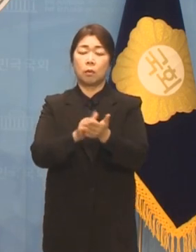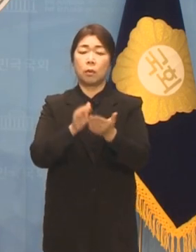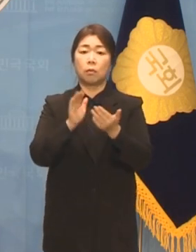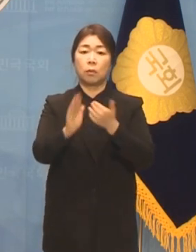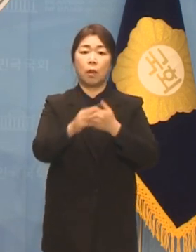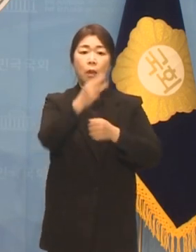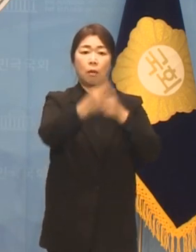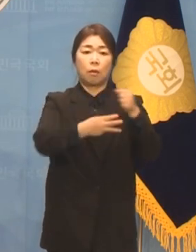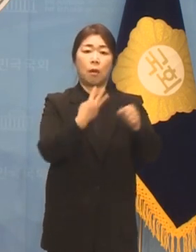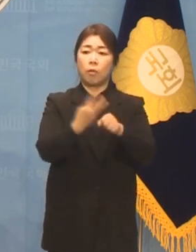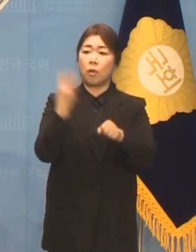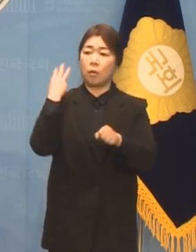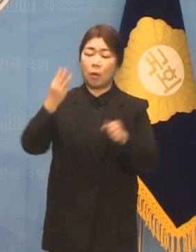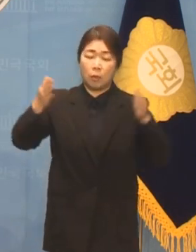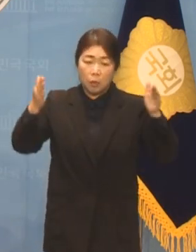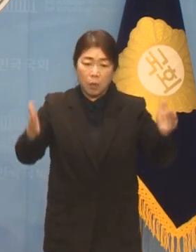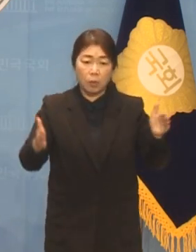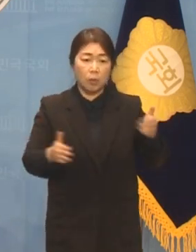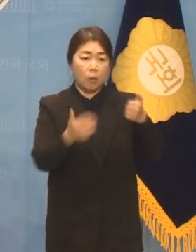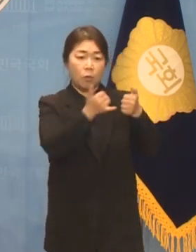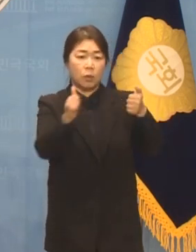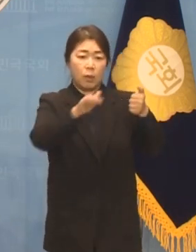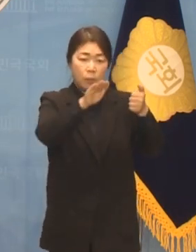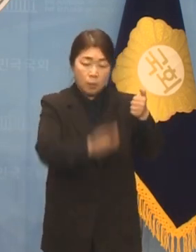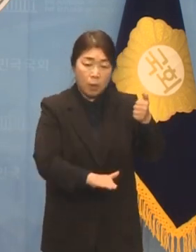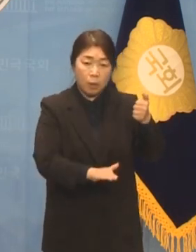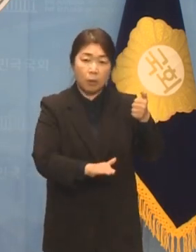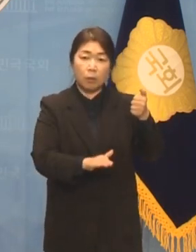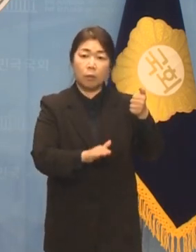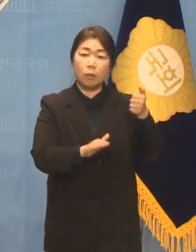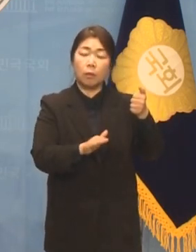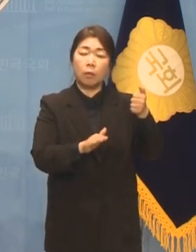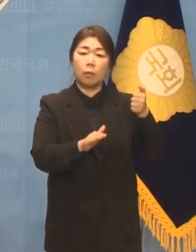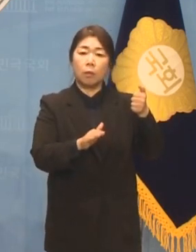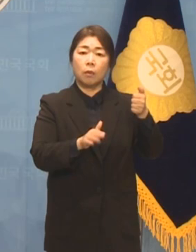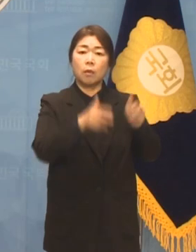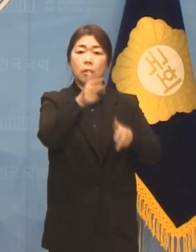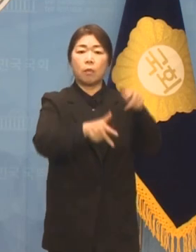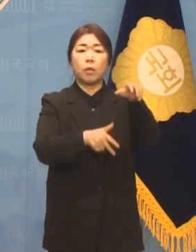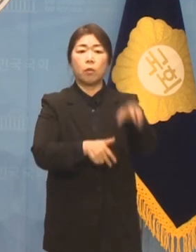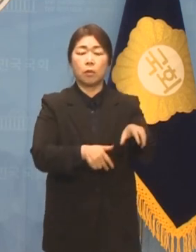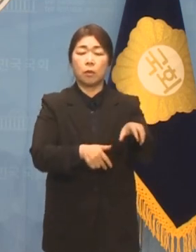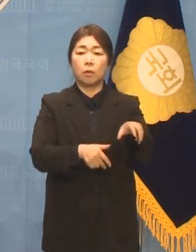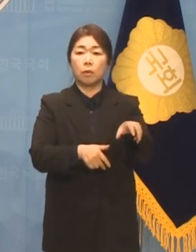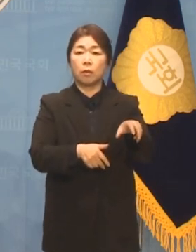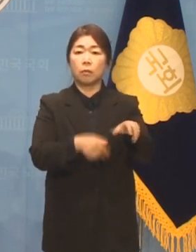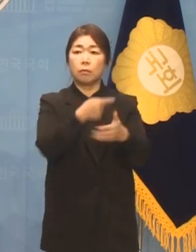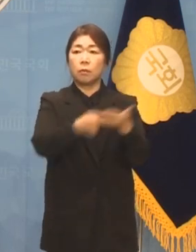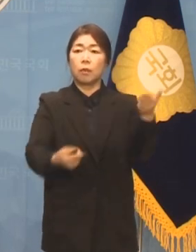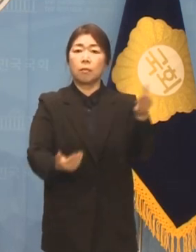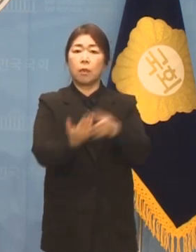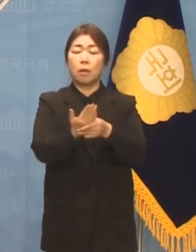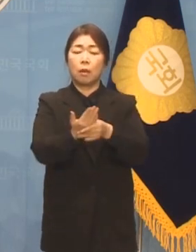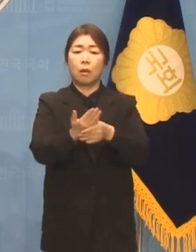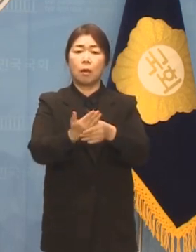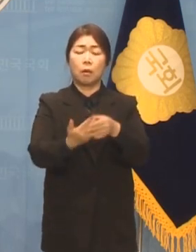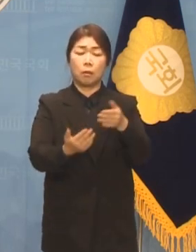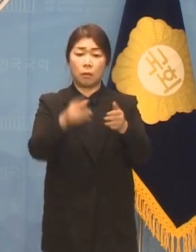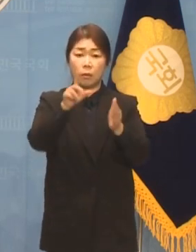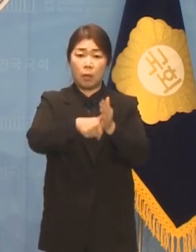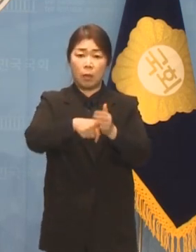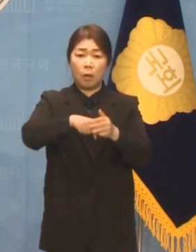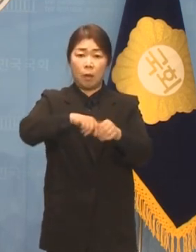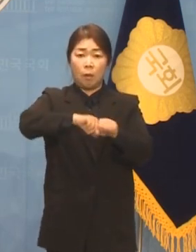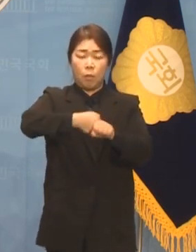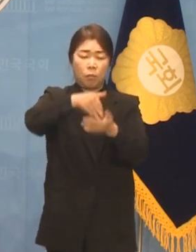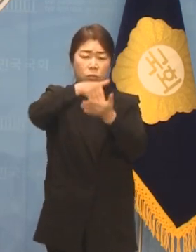3년간 50인 또 50억 미만 사업장 중대재해처벌법의 법 적용을